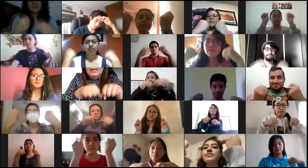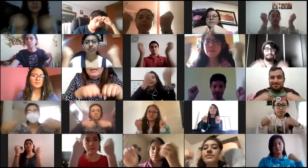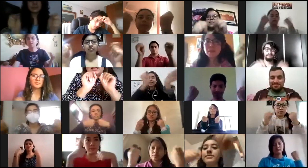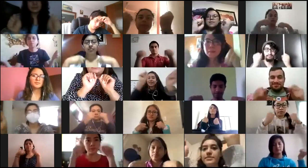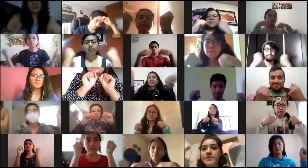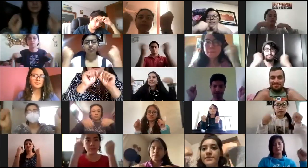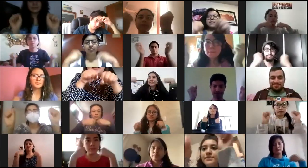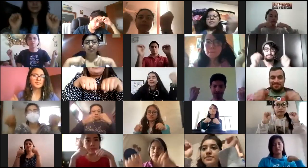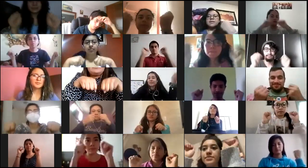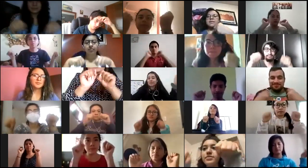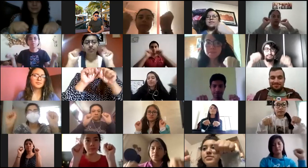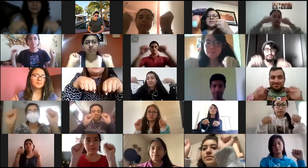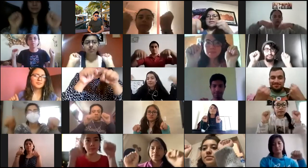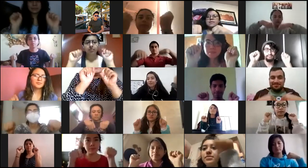arriba y abajo.